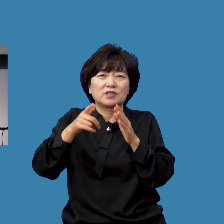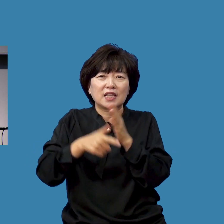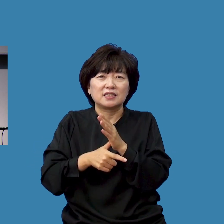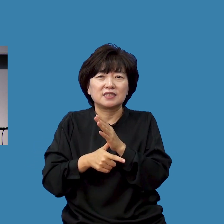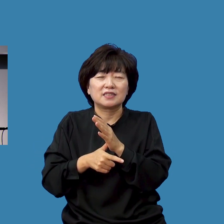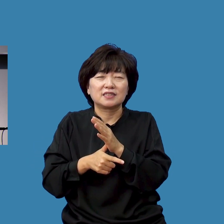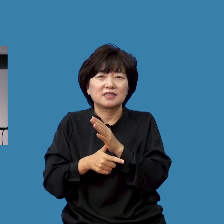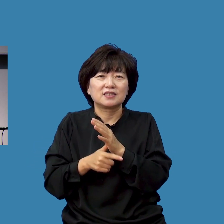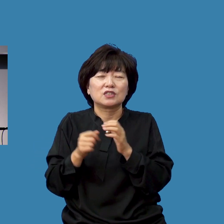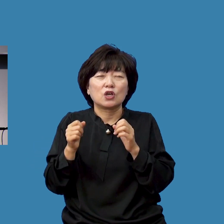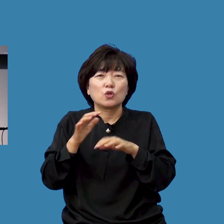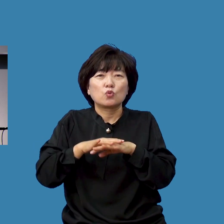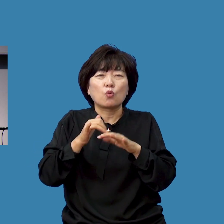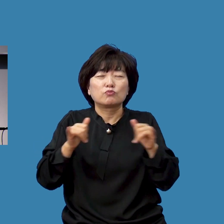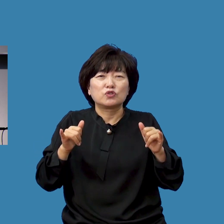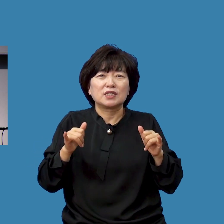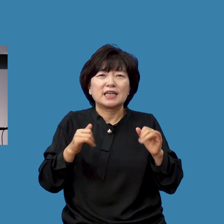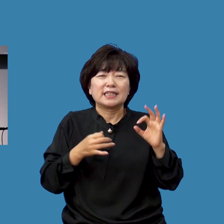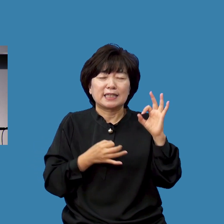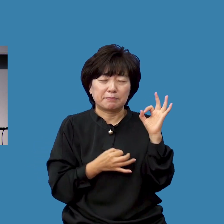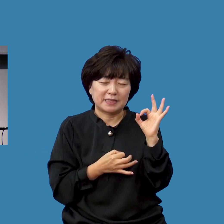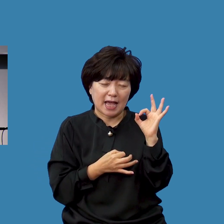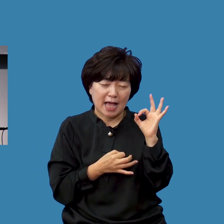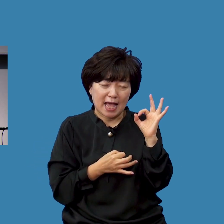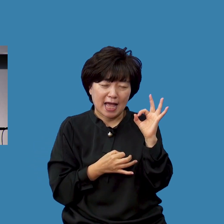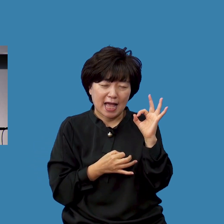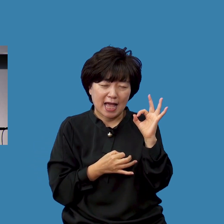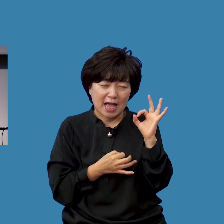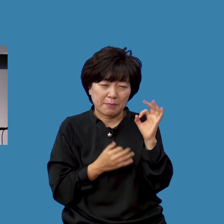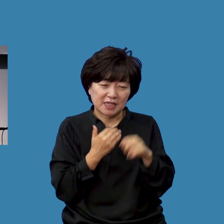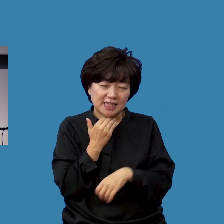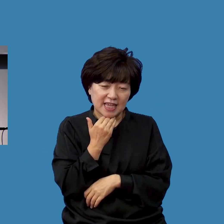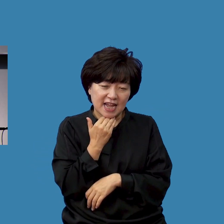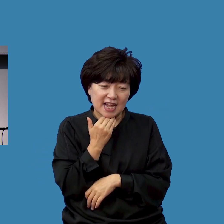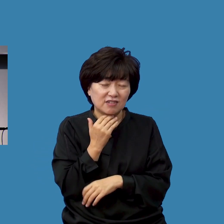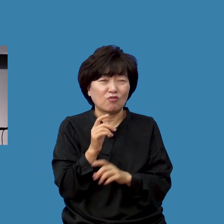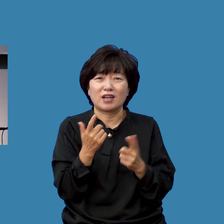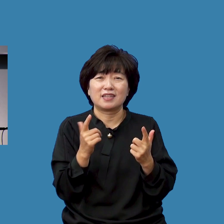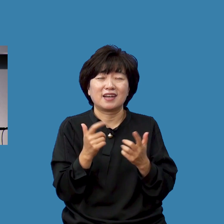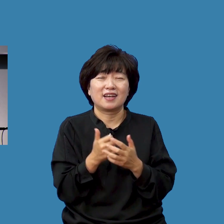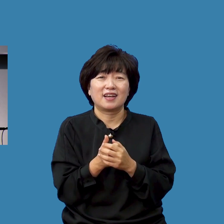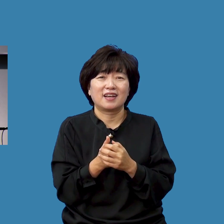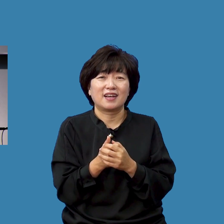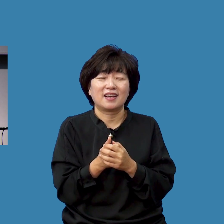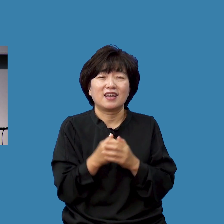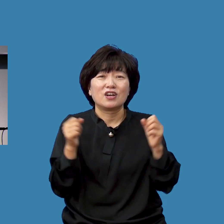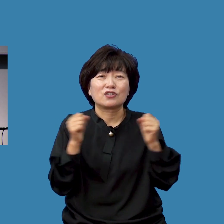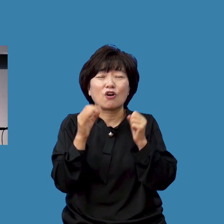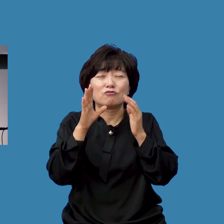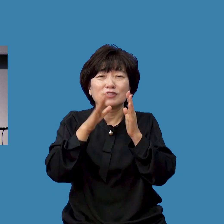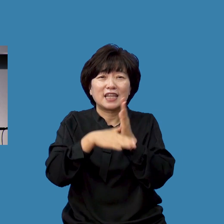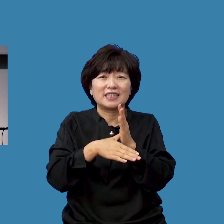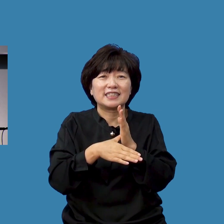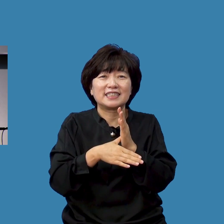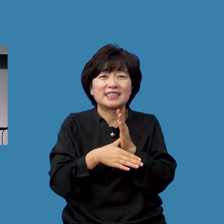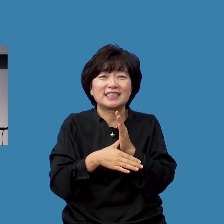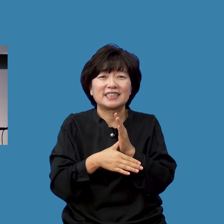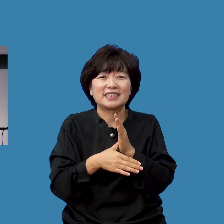겨울은 농부들이요 심은 게 없기 때문에 그때 잠잠히 기다리면 뭔가 얻을 거야 이럴 수 있는 시즌이